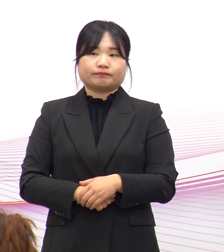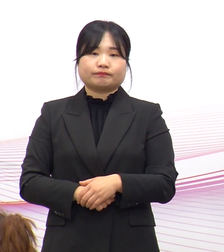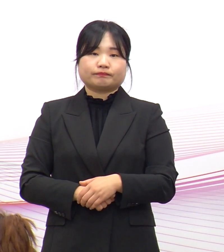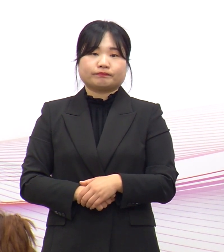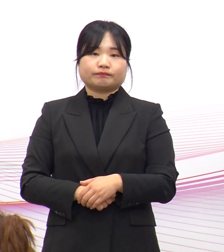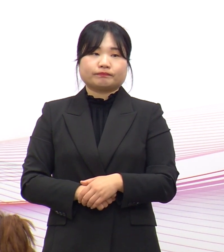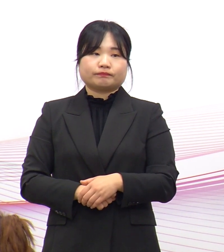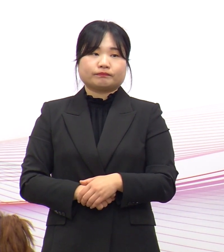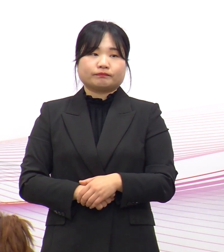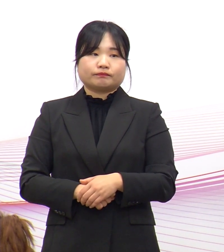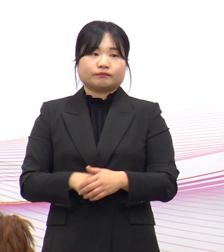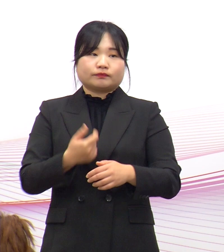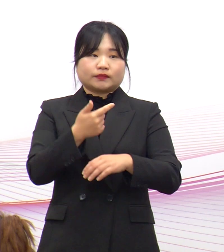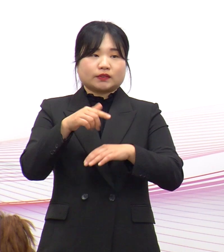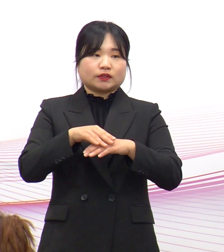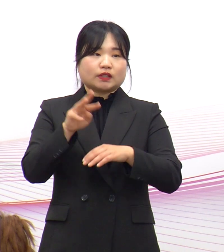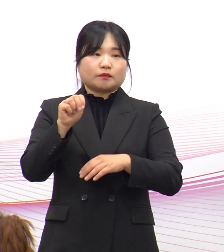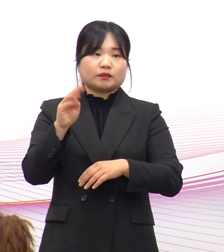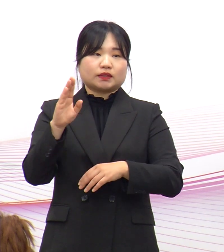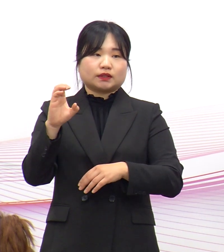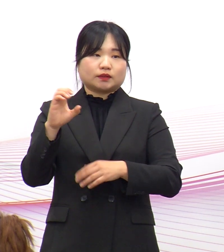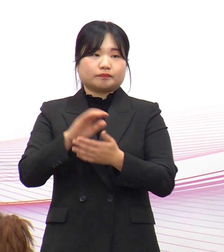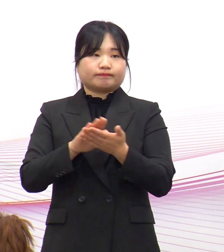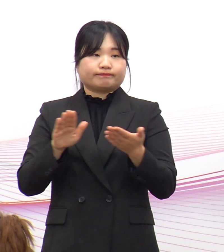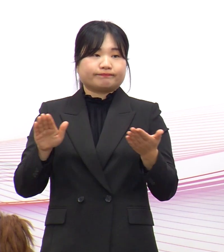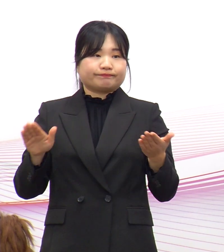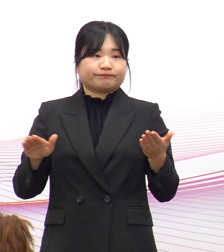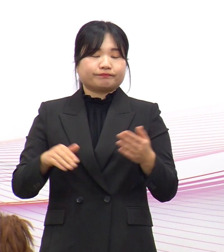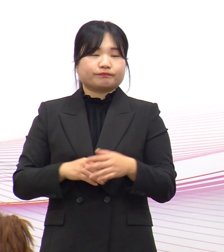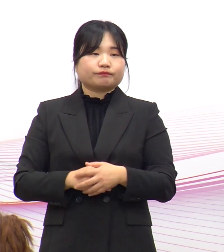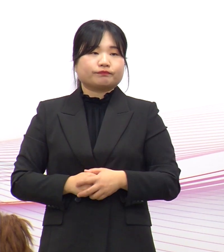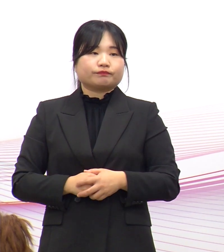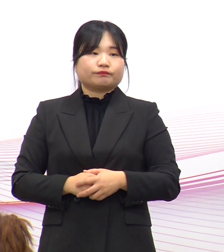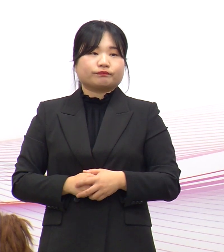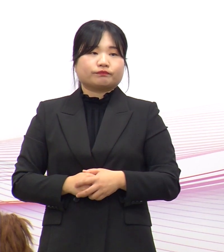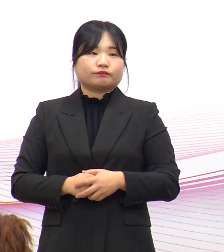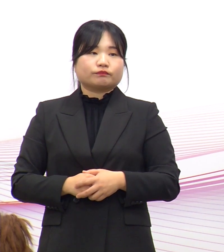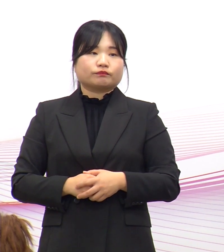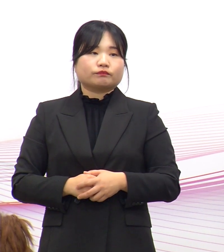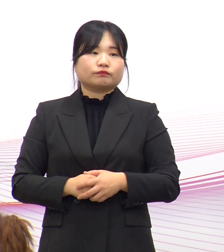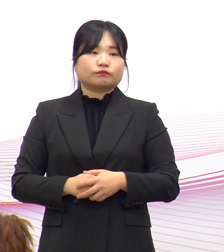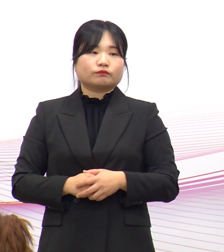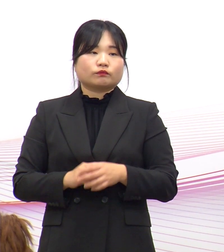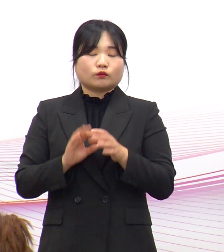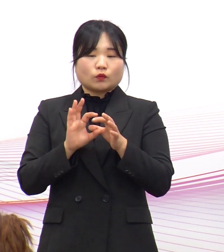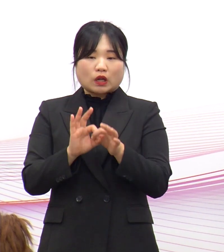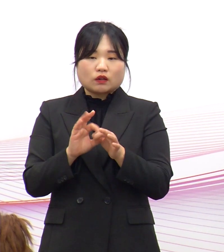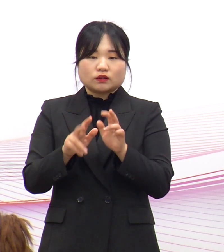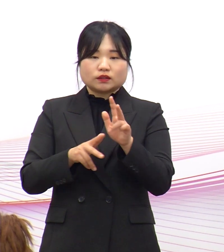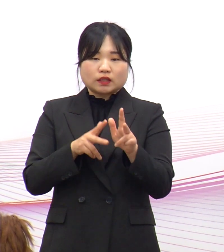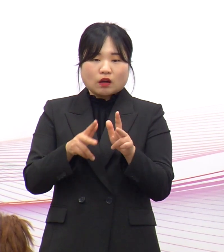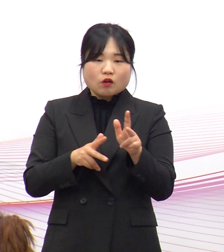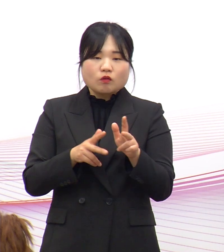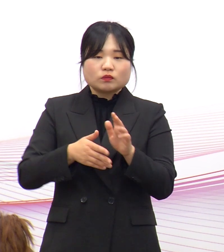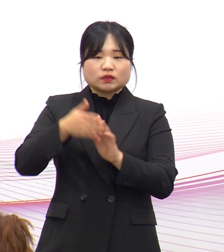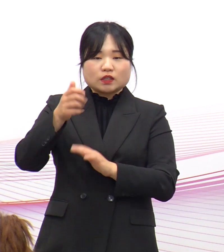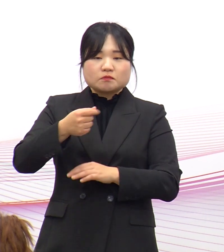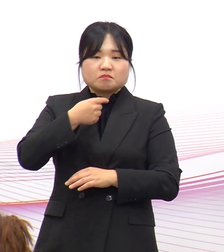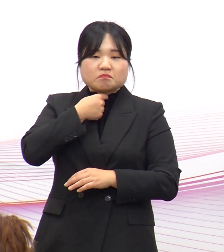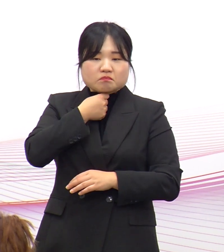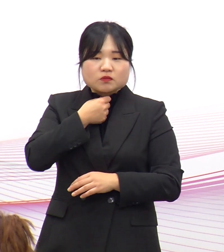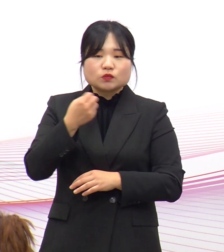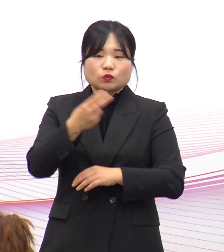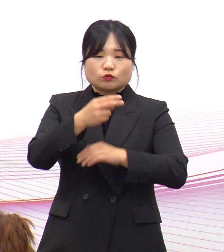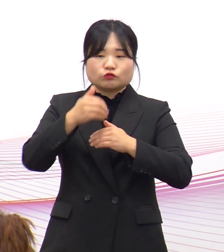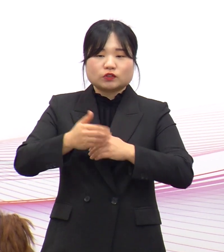예, 대전의 주영찬 기자입니다. 예, 교량 명품화 사랑 이제 사업 시장님의 어떤 의지나 뭐 이런 추진 계획 저는